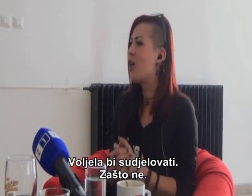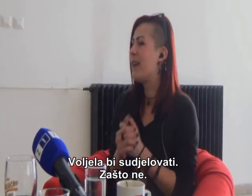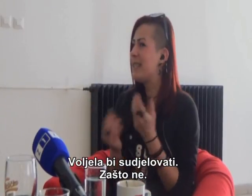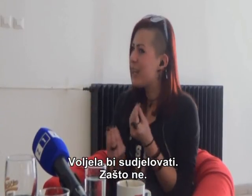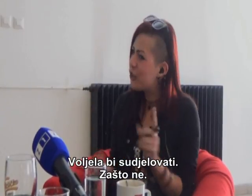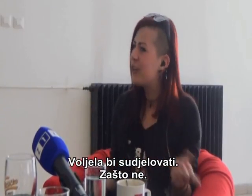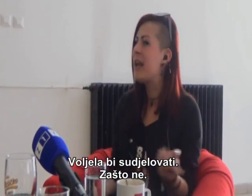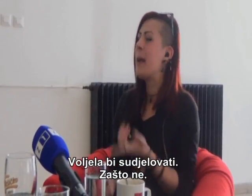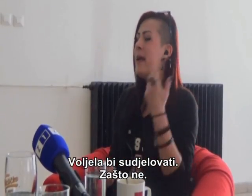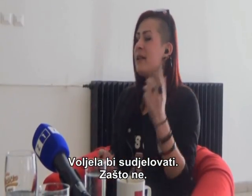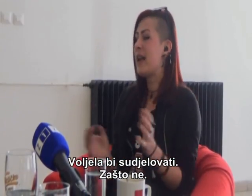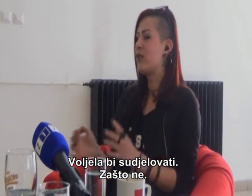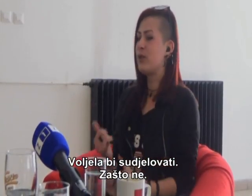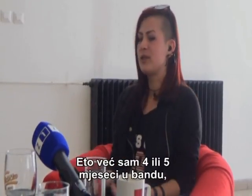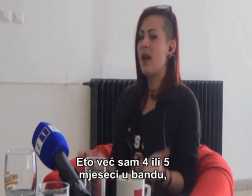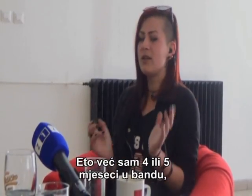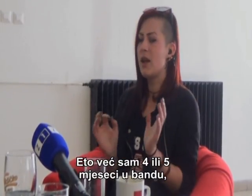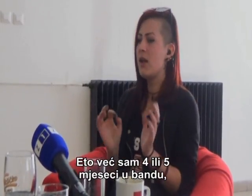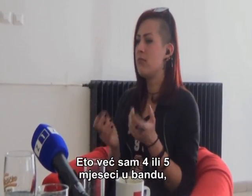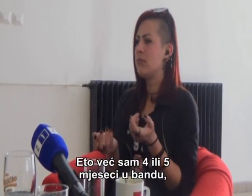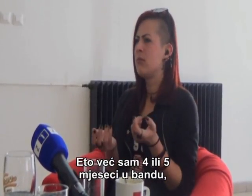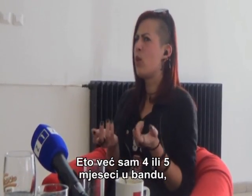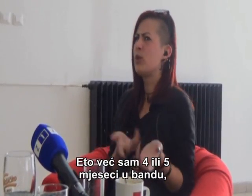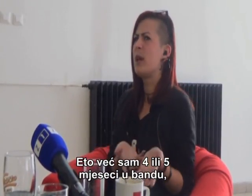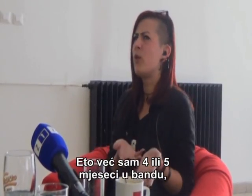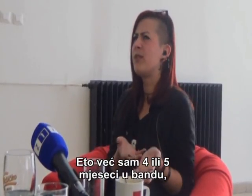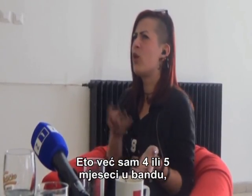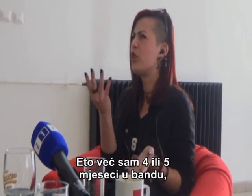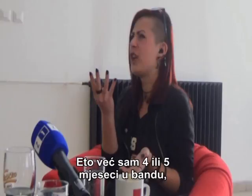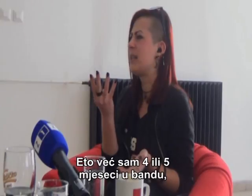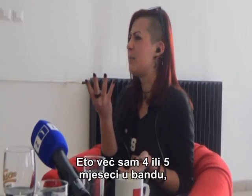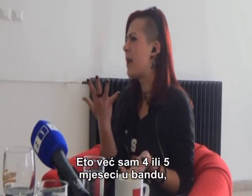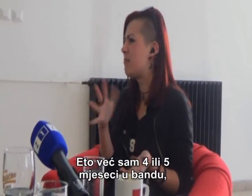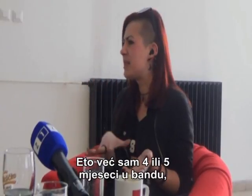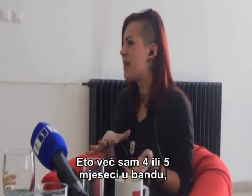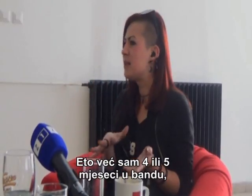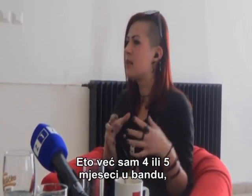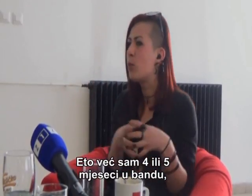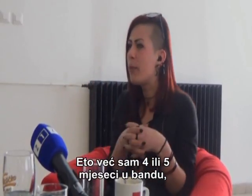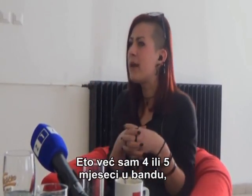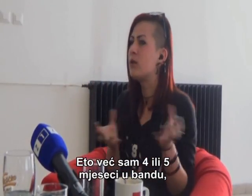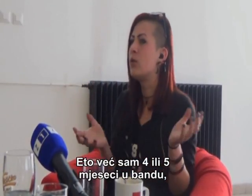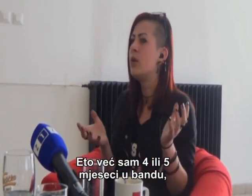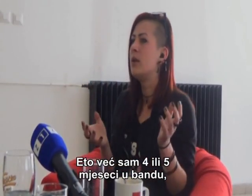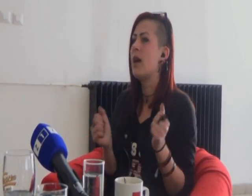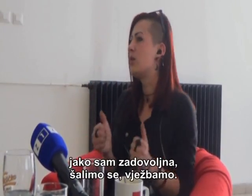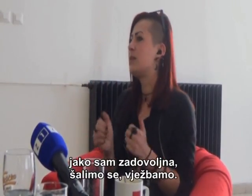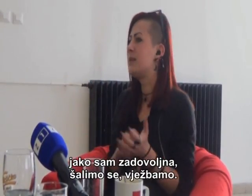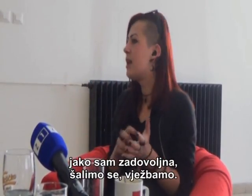tijelovati, znači ne. I eto, do sad je, koliko sam možda, oko 4-5 mjeseci sam u Bentu. Jako sam sretna